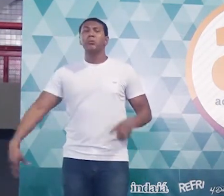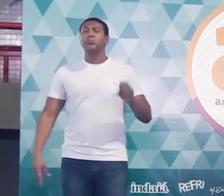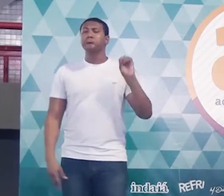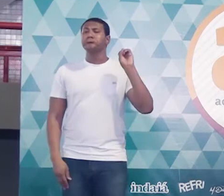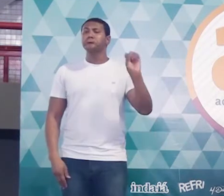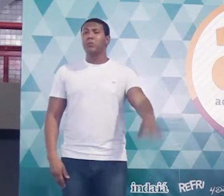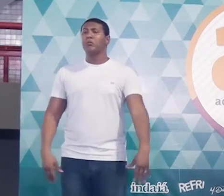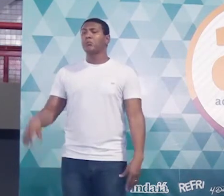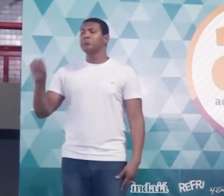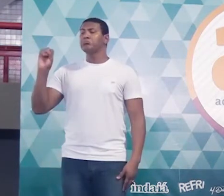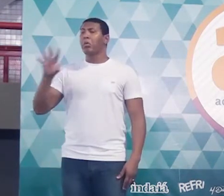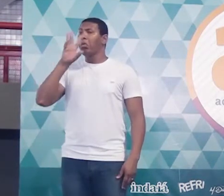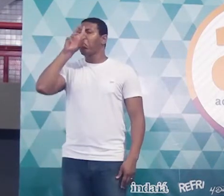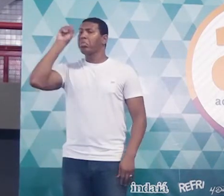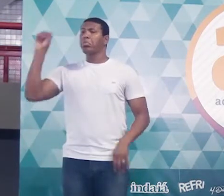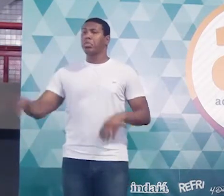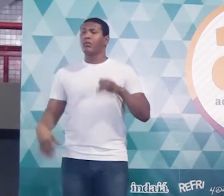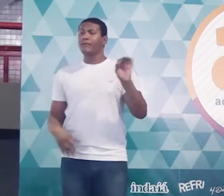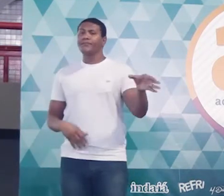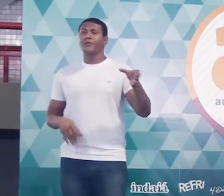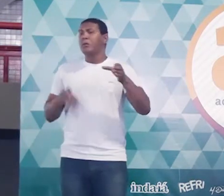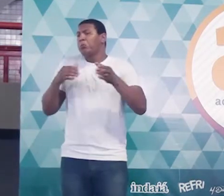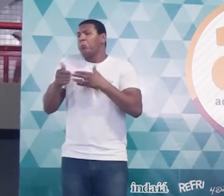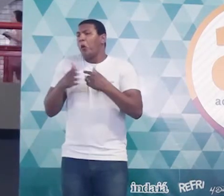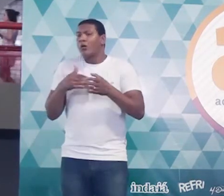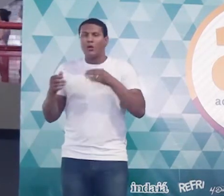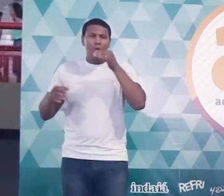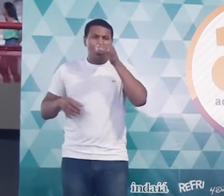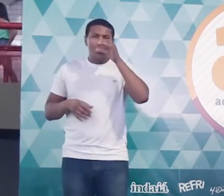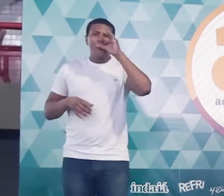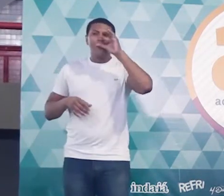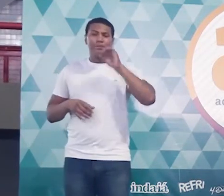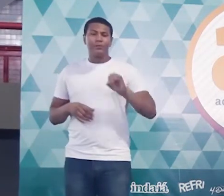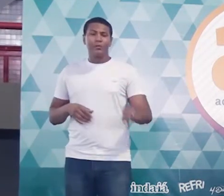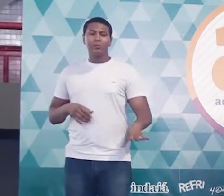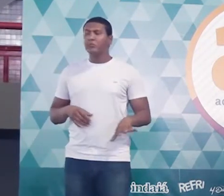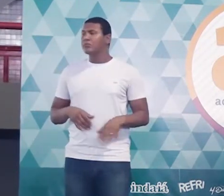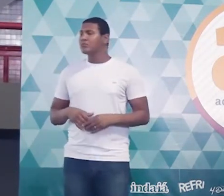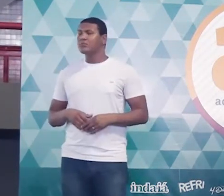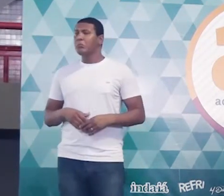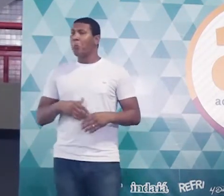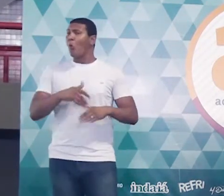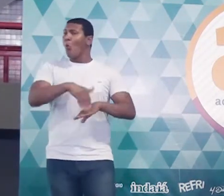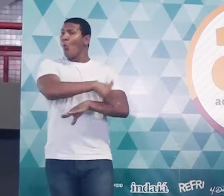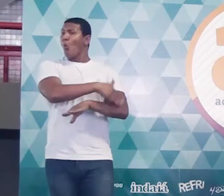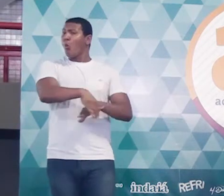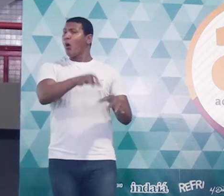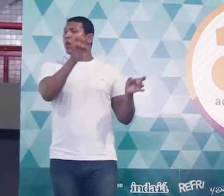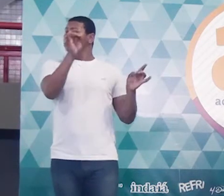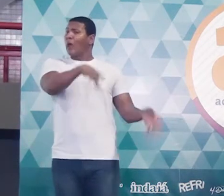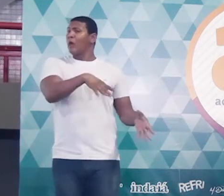Um copinho. Junta esses um copinho de todo mundo. A gente tem que realmente, não quero